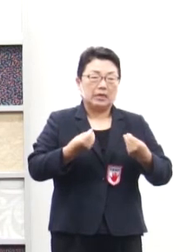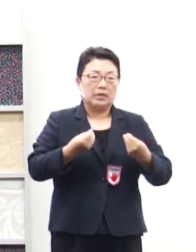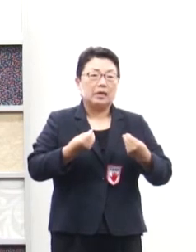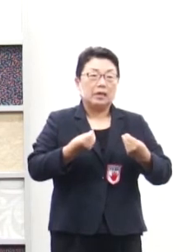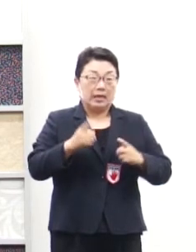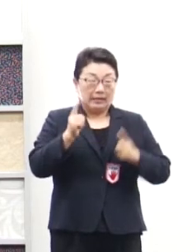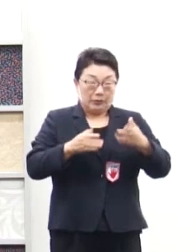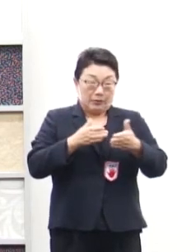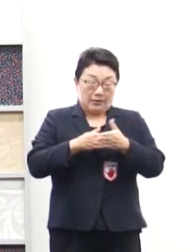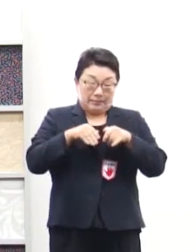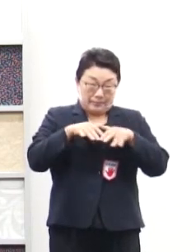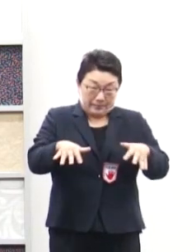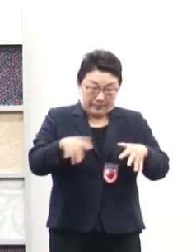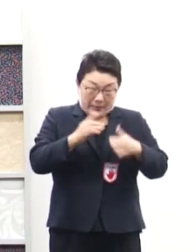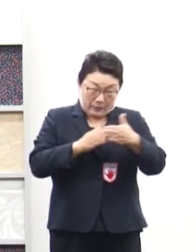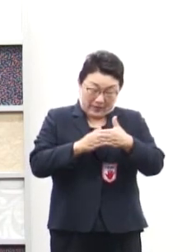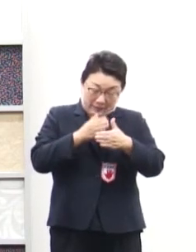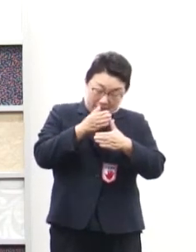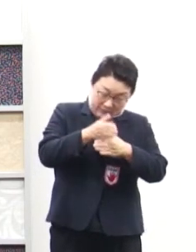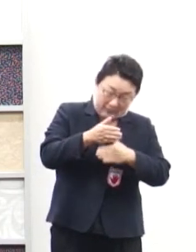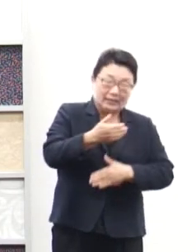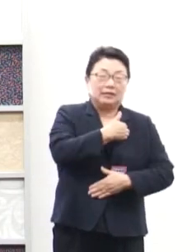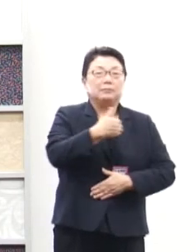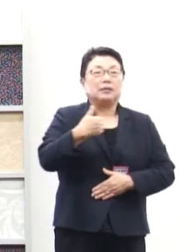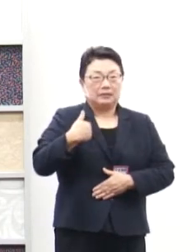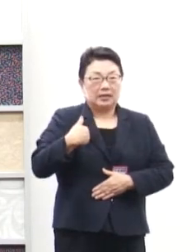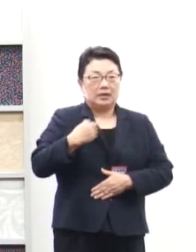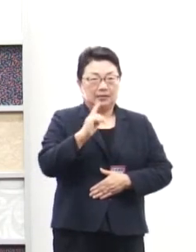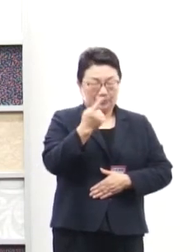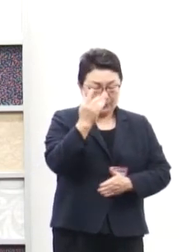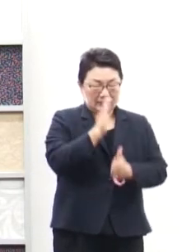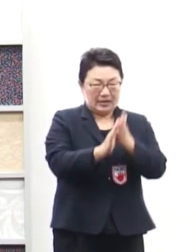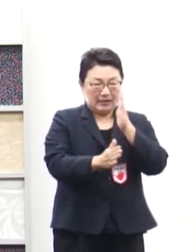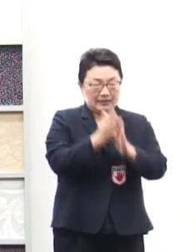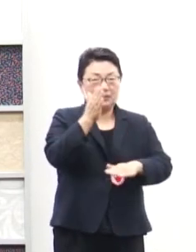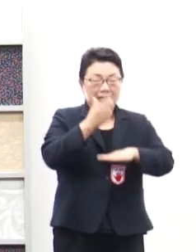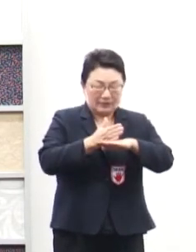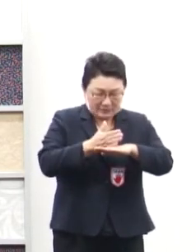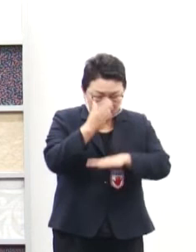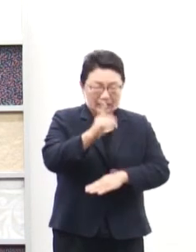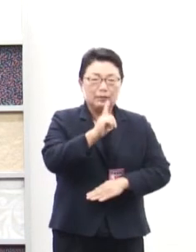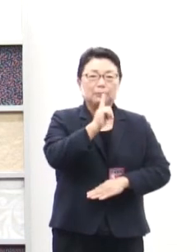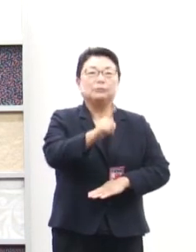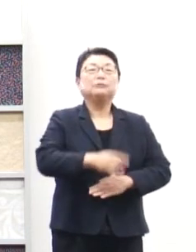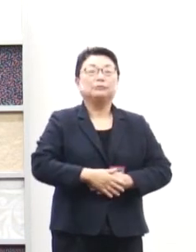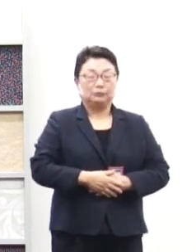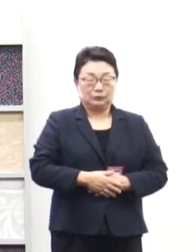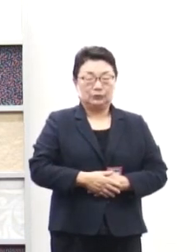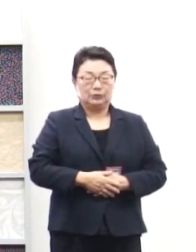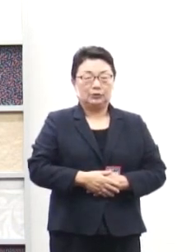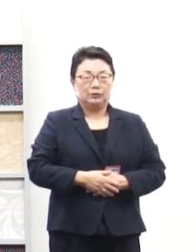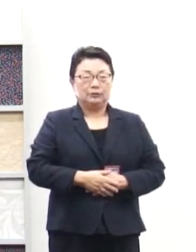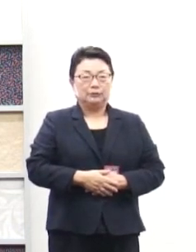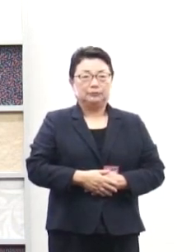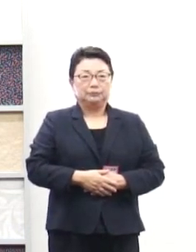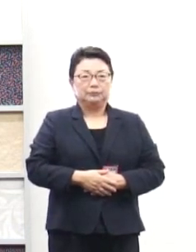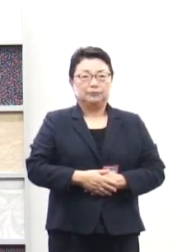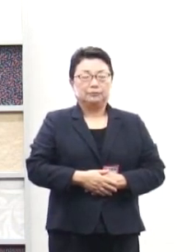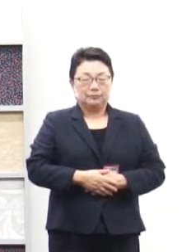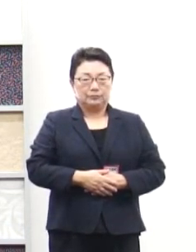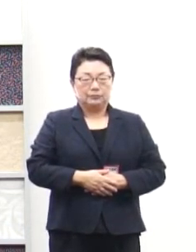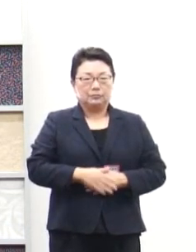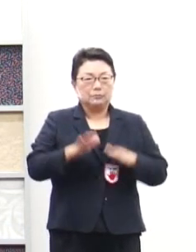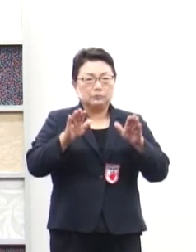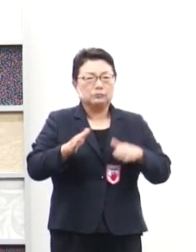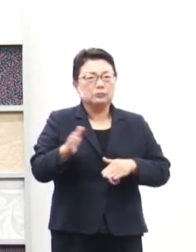念場を何とか乗り越えることができましたことにつきまして改めて感謝を申し上げます。合わせて今